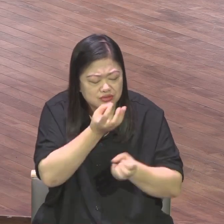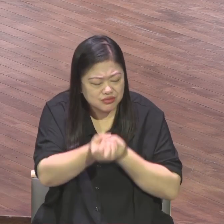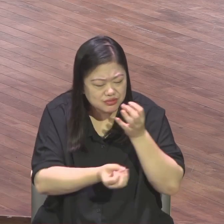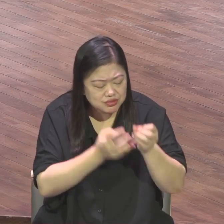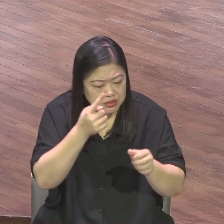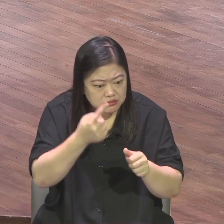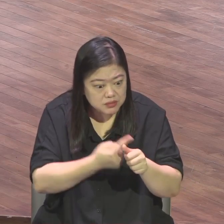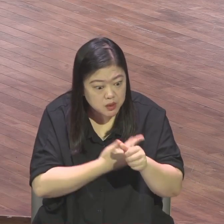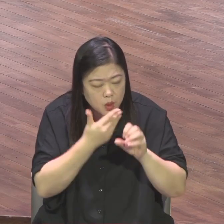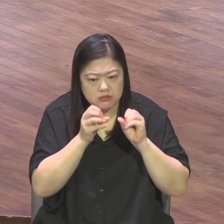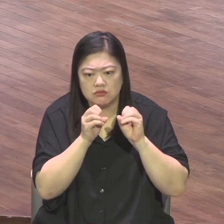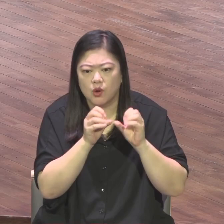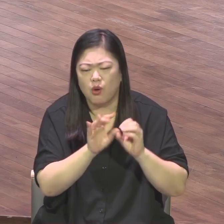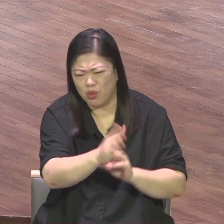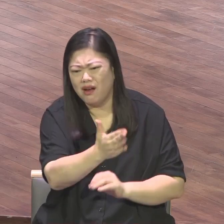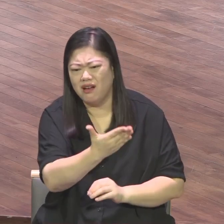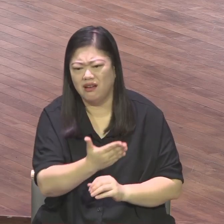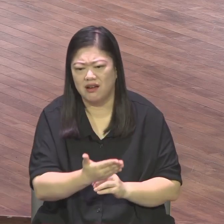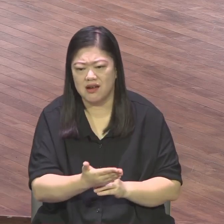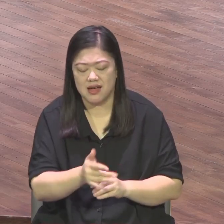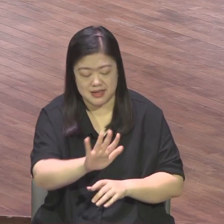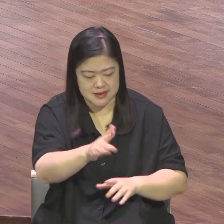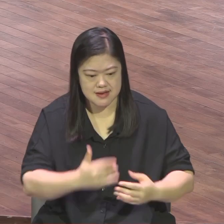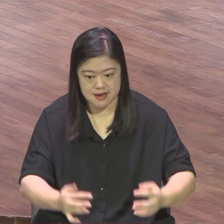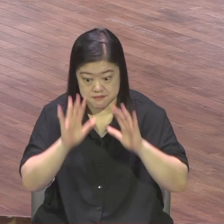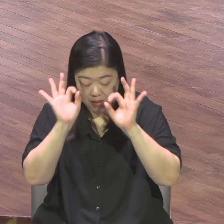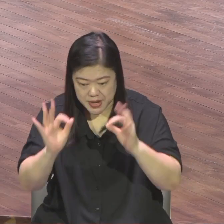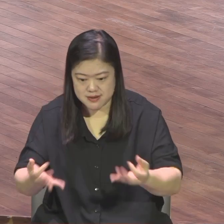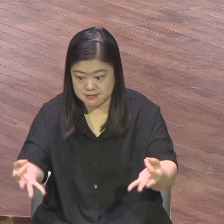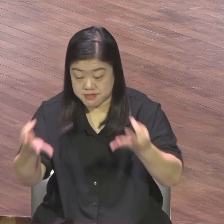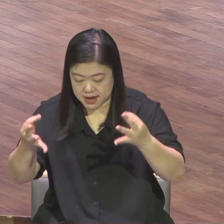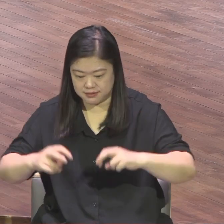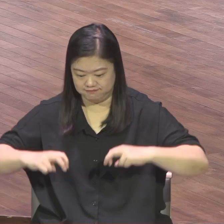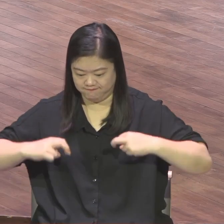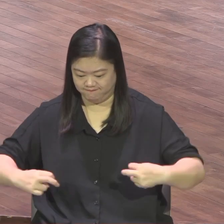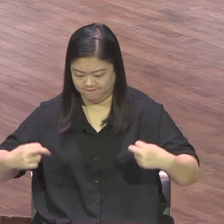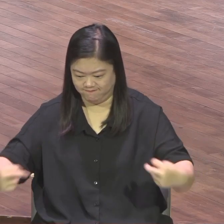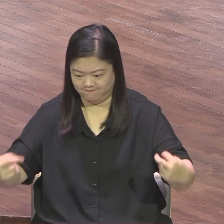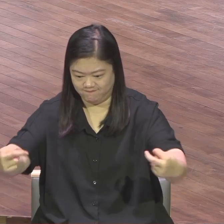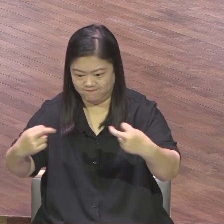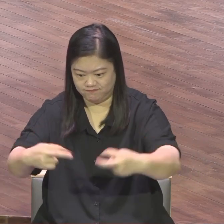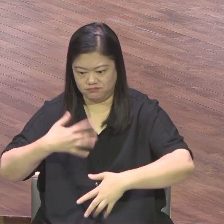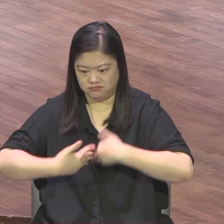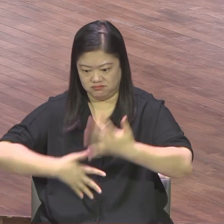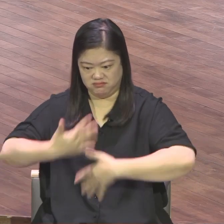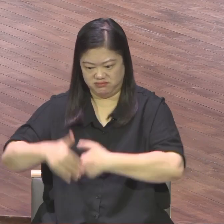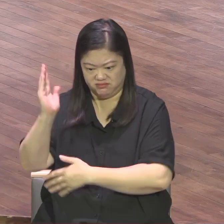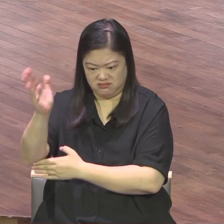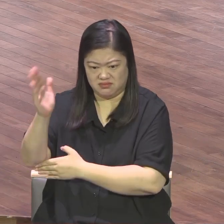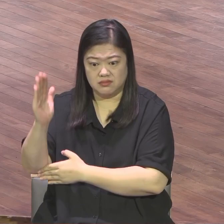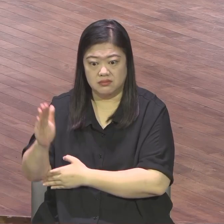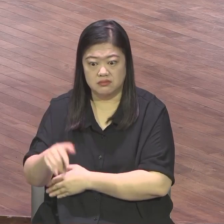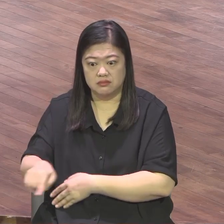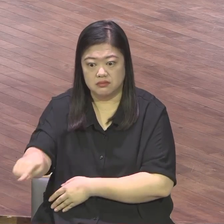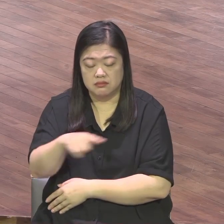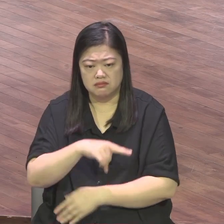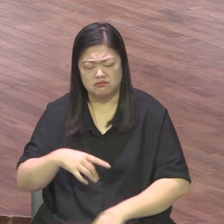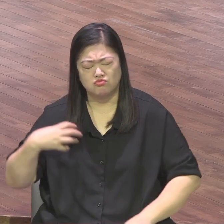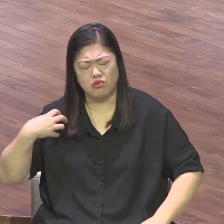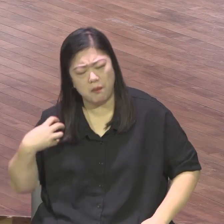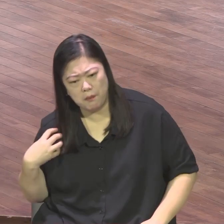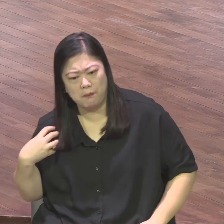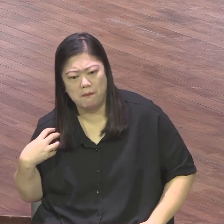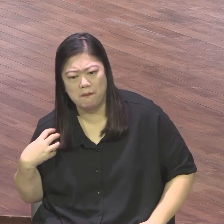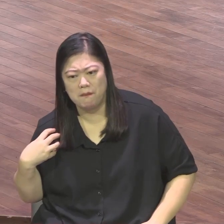믿고 하는 게 삶이 변화된 간증, 그 간증을 그렇게 하면 복음을 전해보세요. 왜 예수 믿는 것이